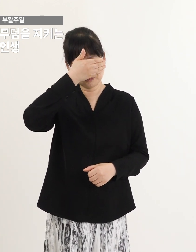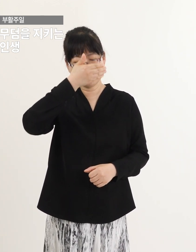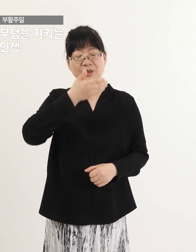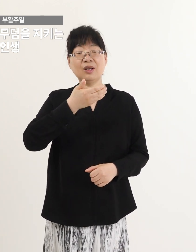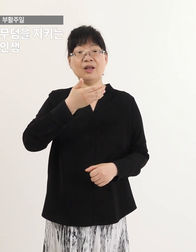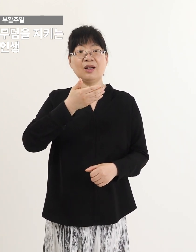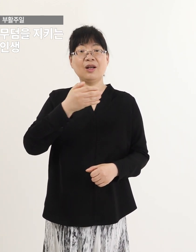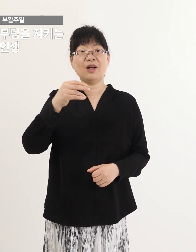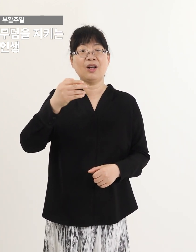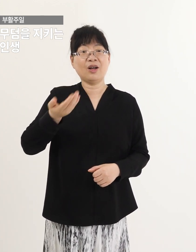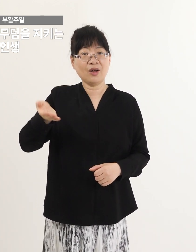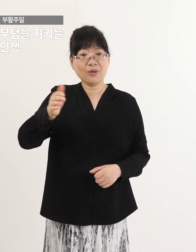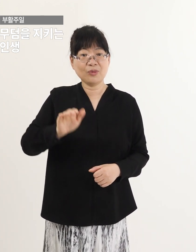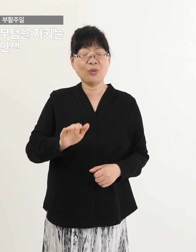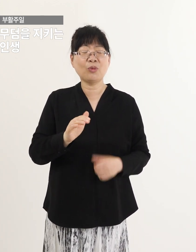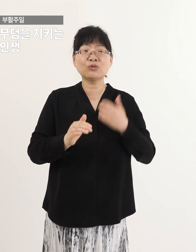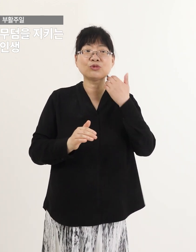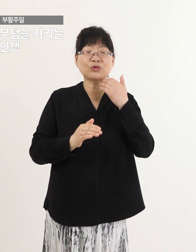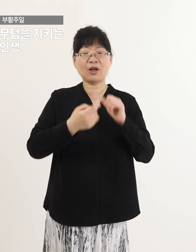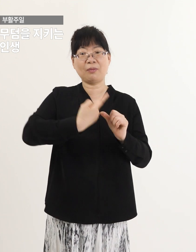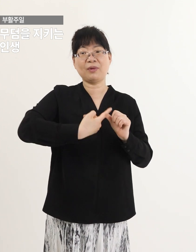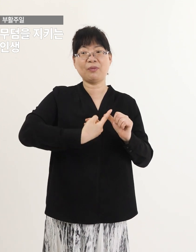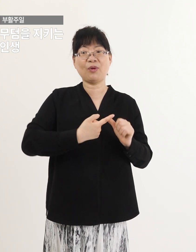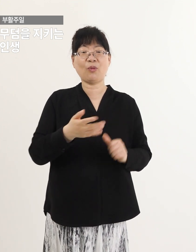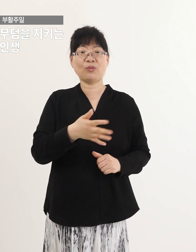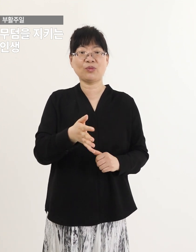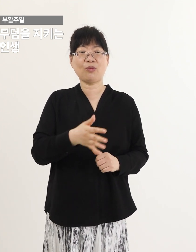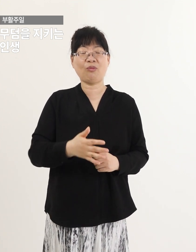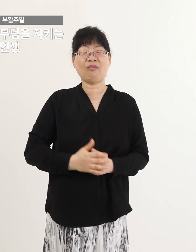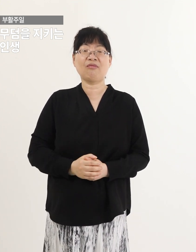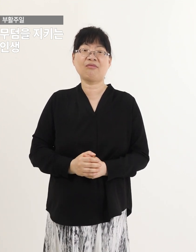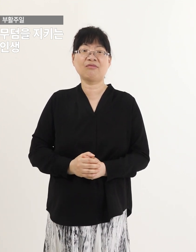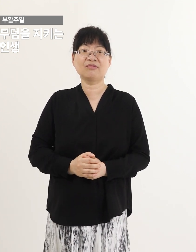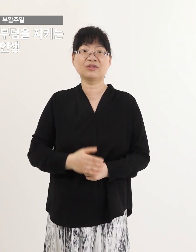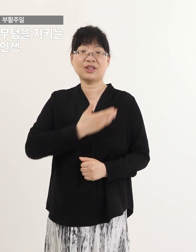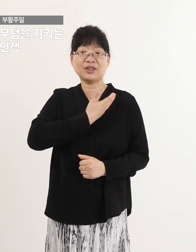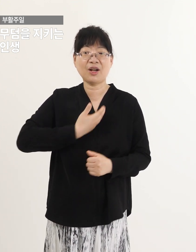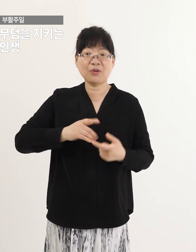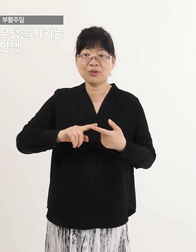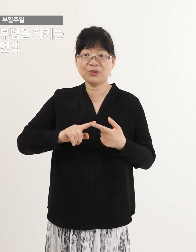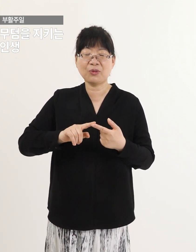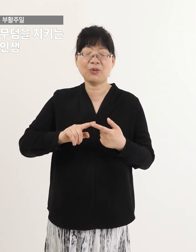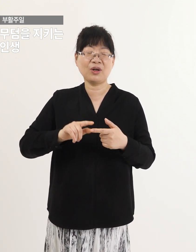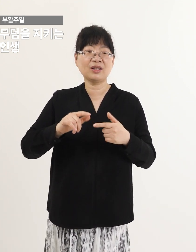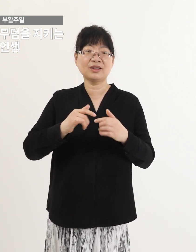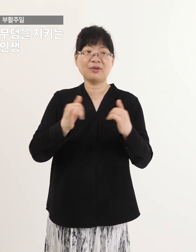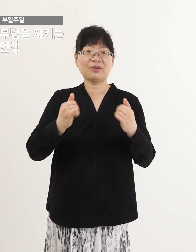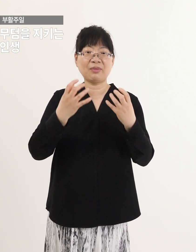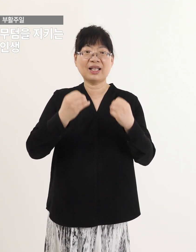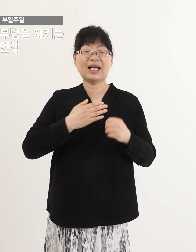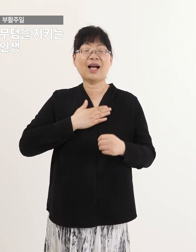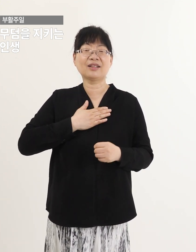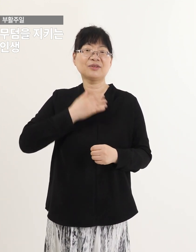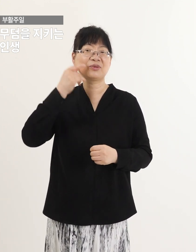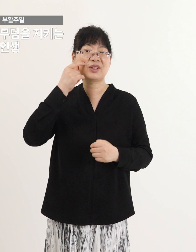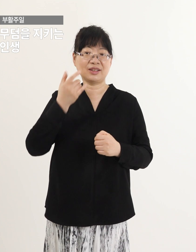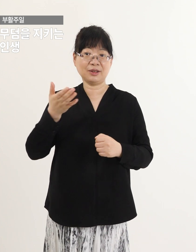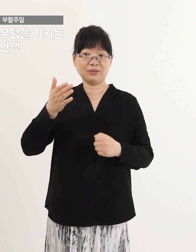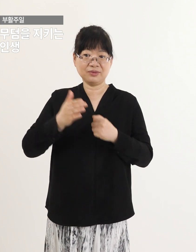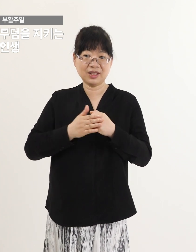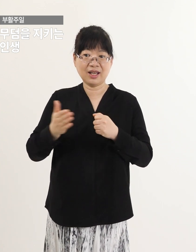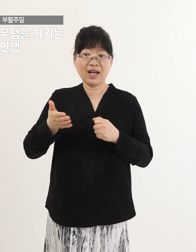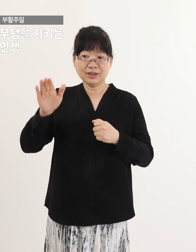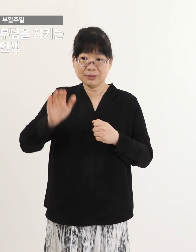누구 하나 뭐라 그럴 사람 없어요. 알지도 못하고. 그런데 바로